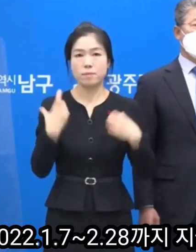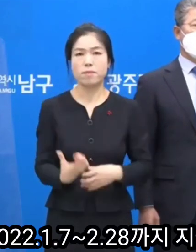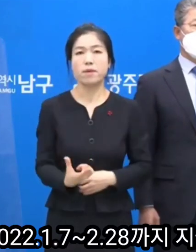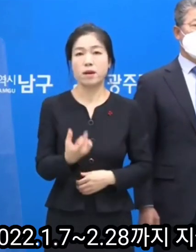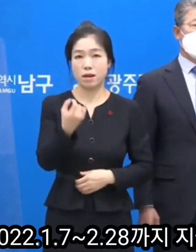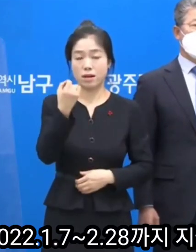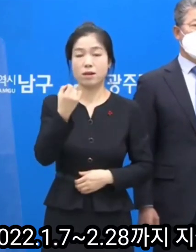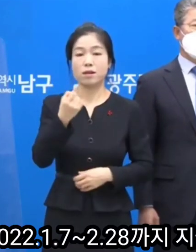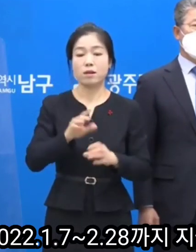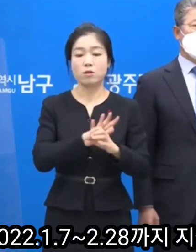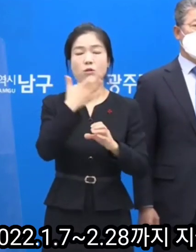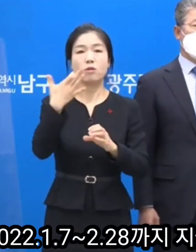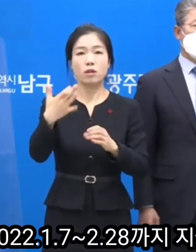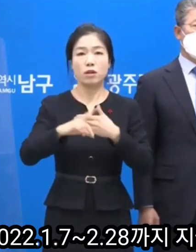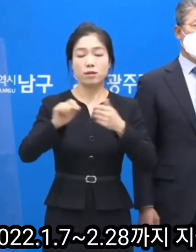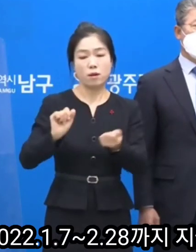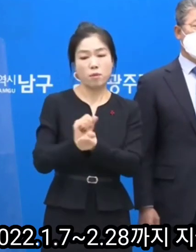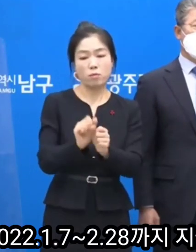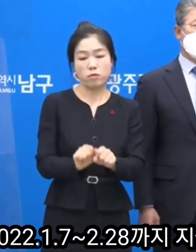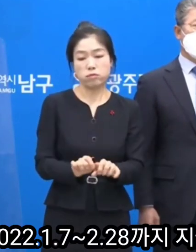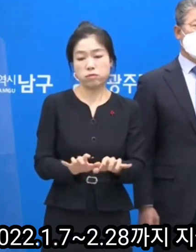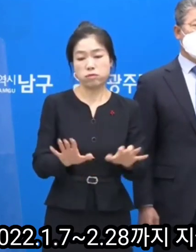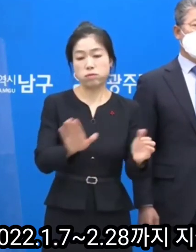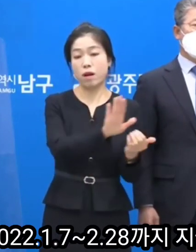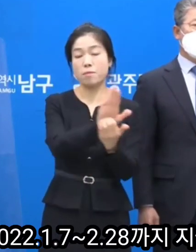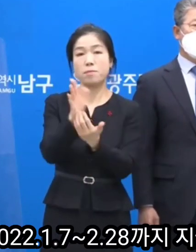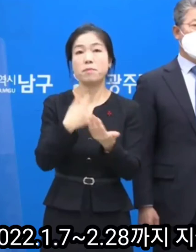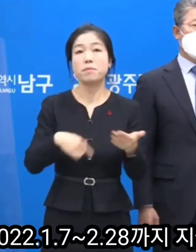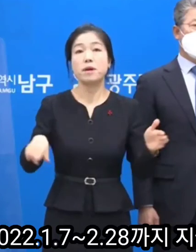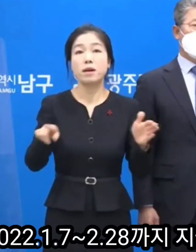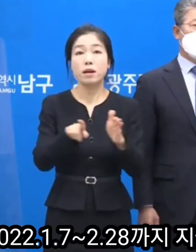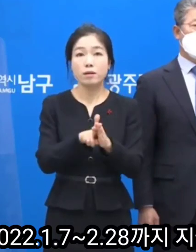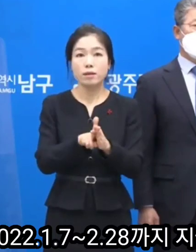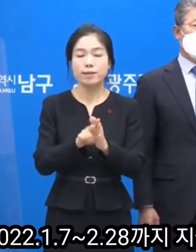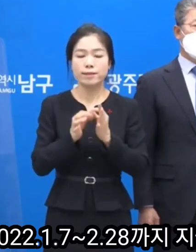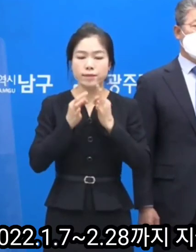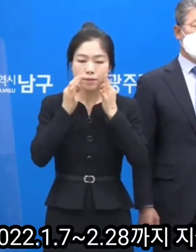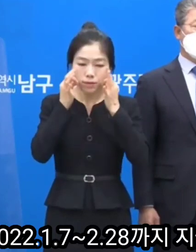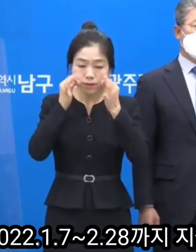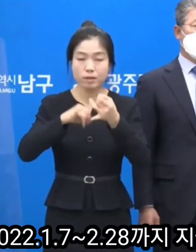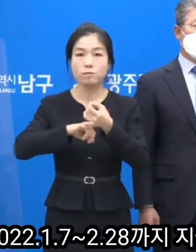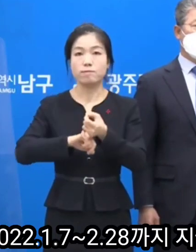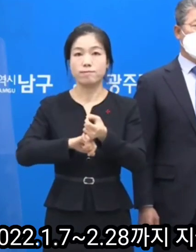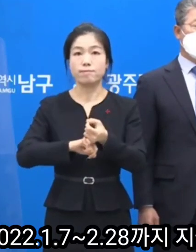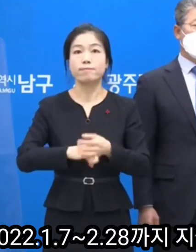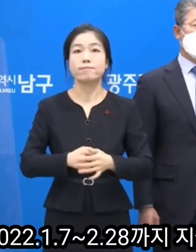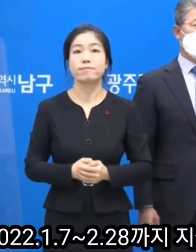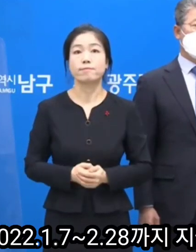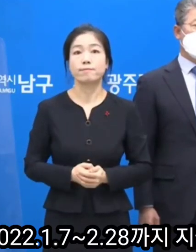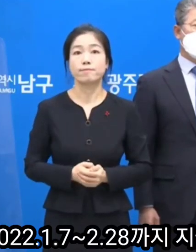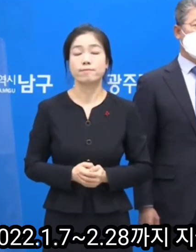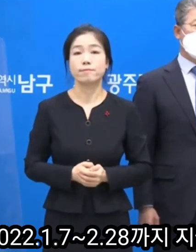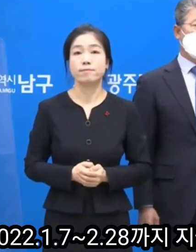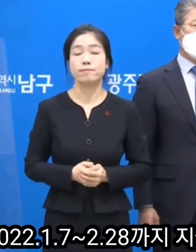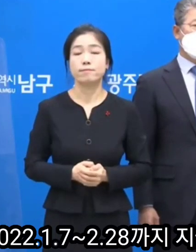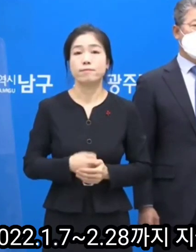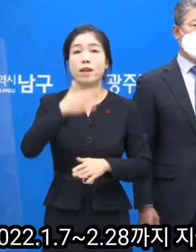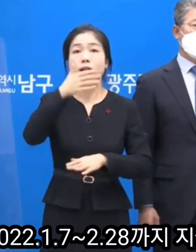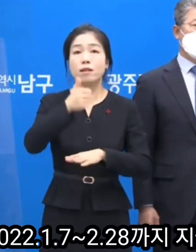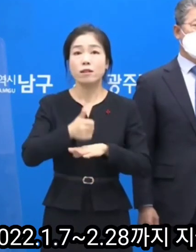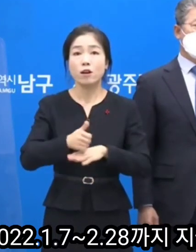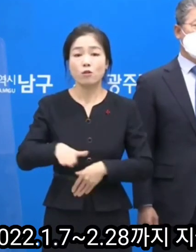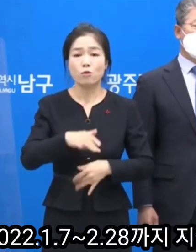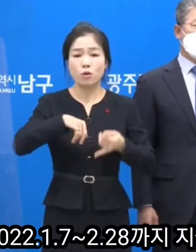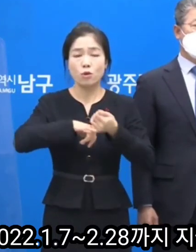하루빨리 코로나19의 지역감염 확산을 차단하기에 혼신의 힘을 다하겠습니다. 그리해서